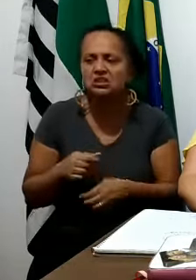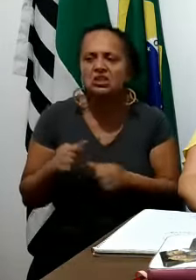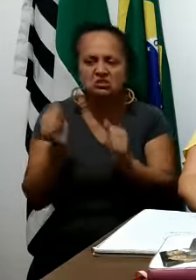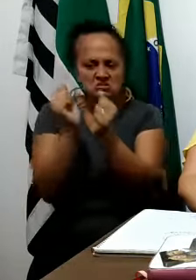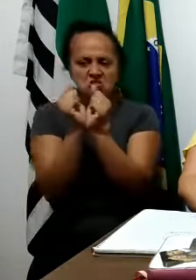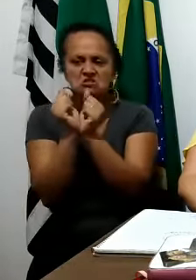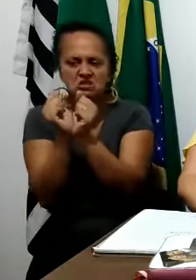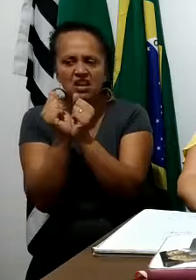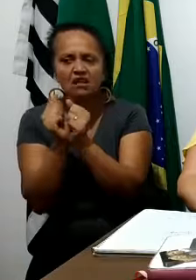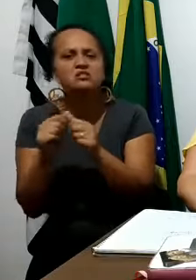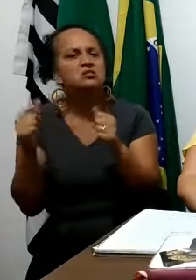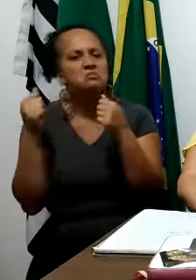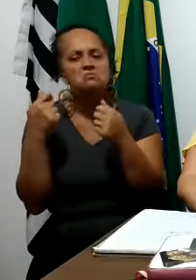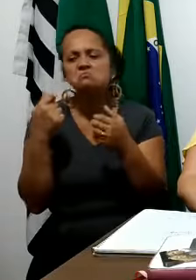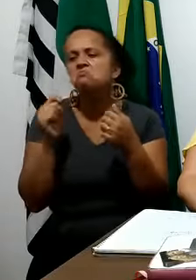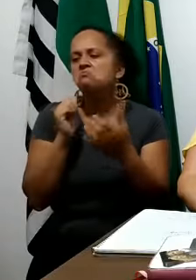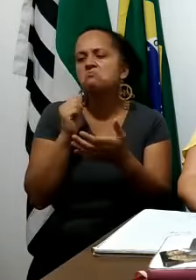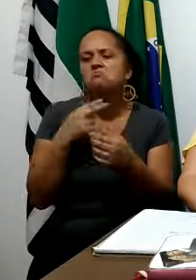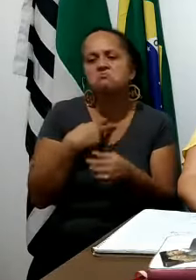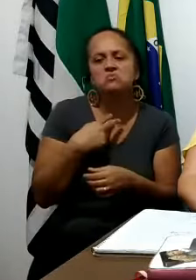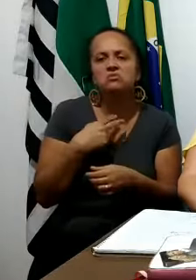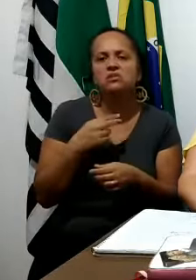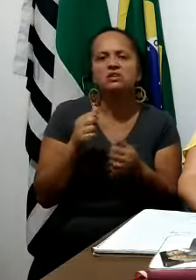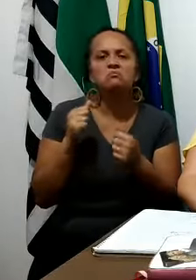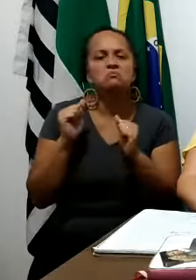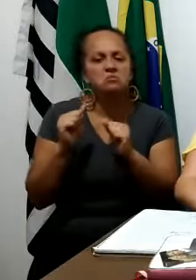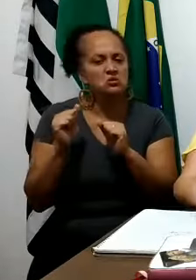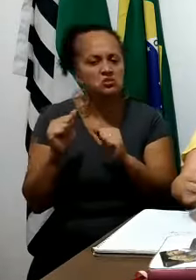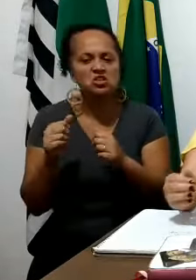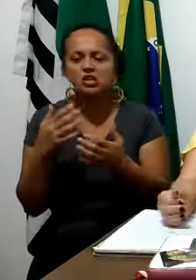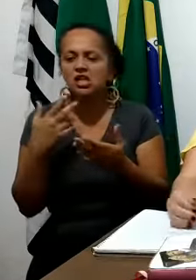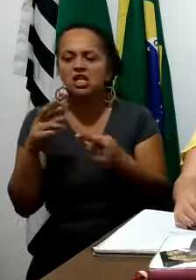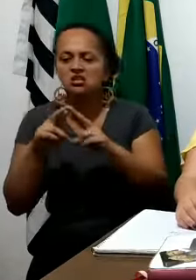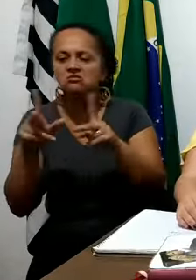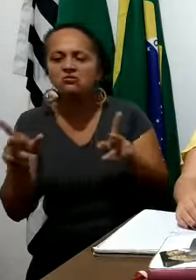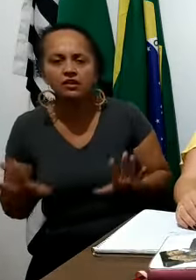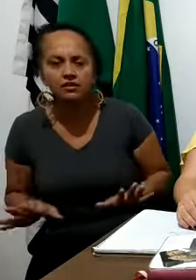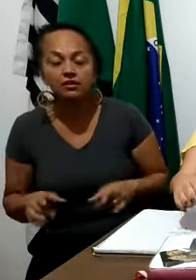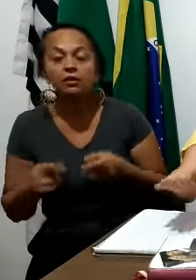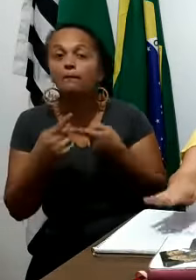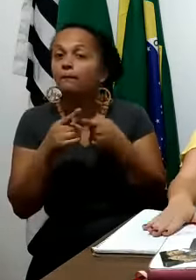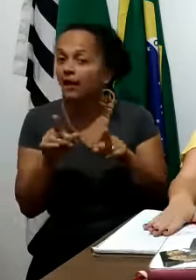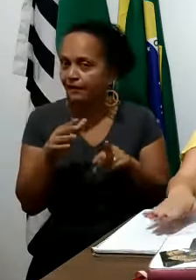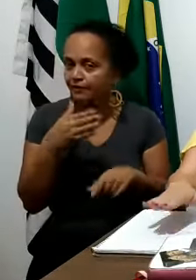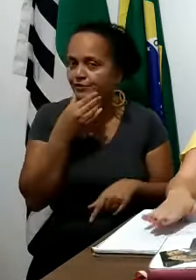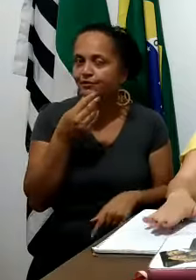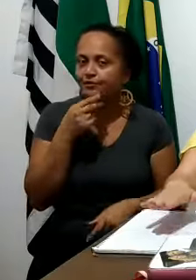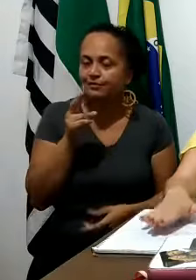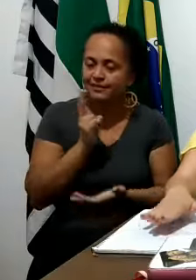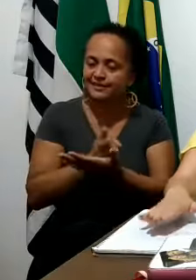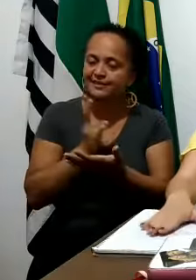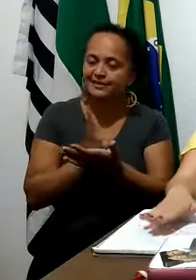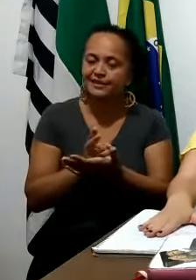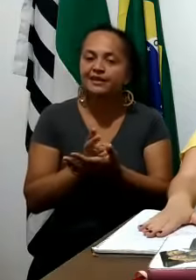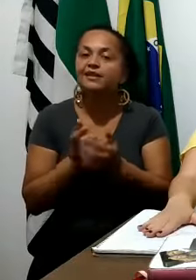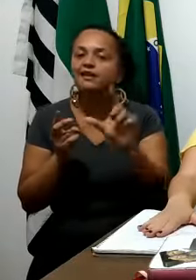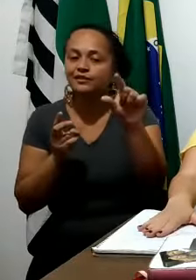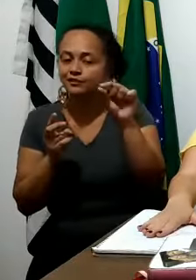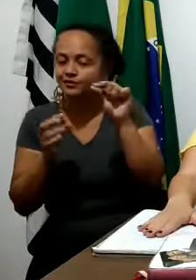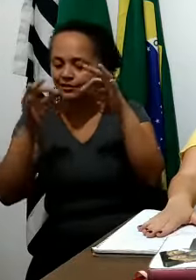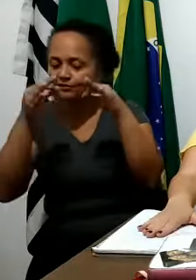sei para onde ele foi, ele poderia se portado totalmente diferente, mas ele fez uma escolha boa. Por quê? Porque no coração dele